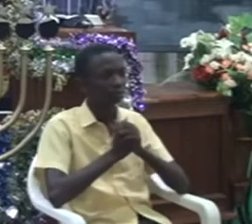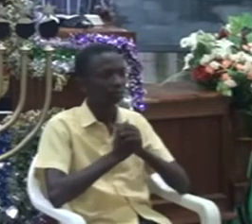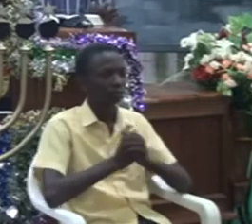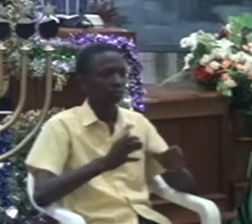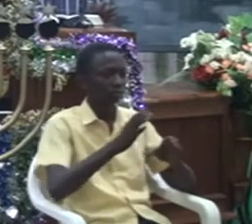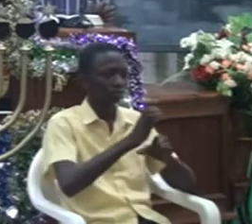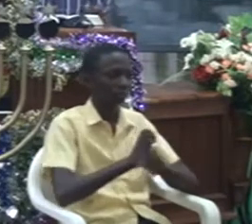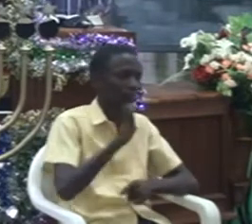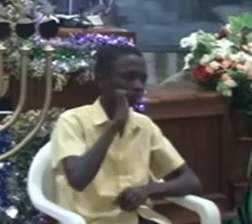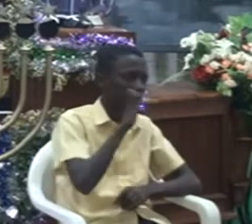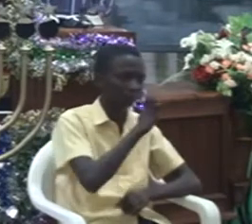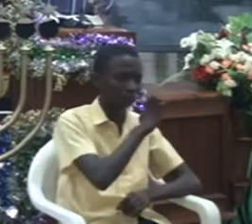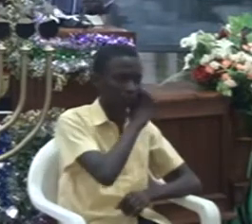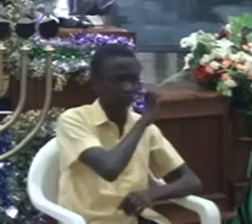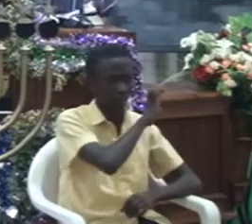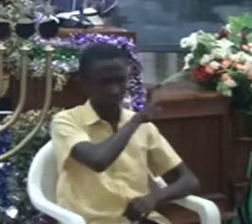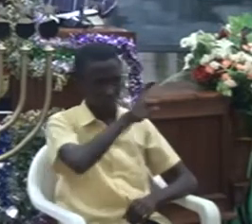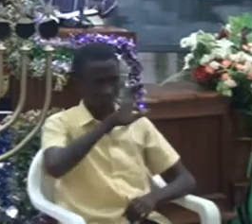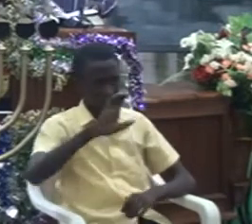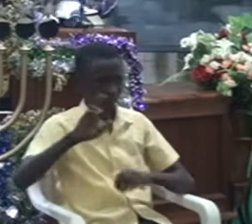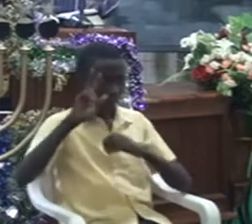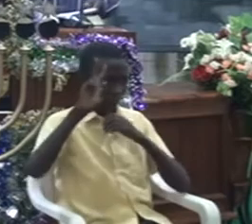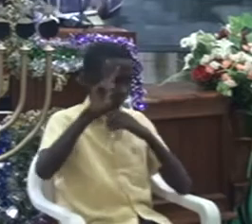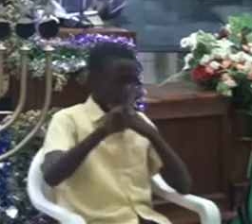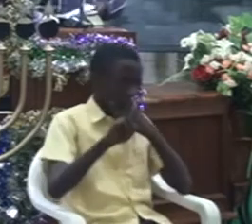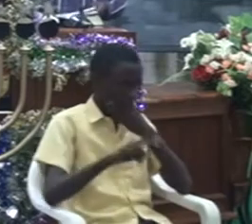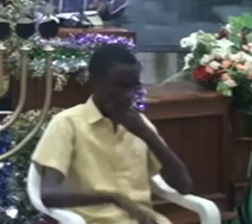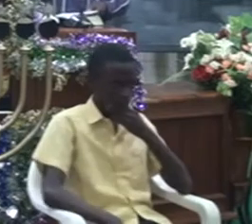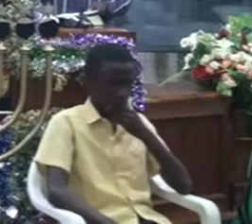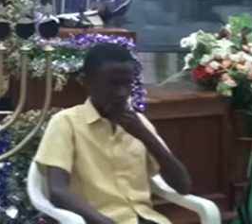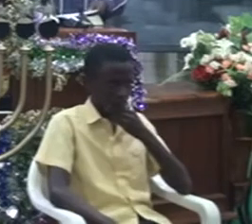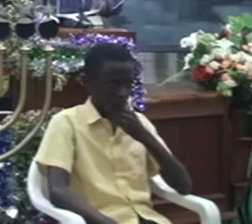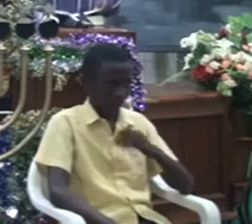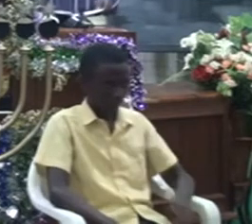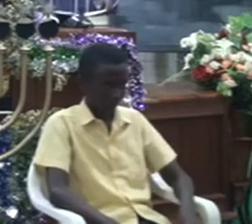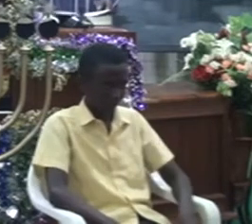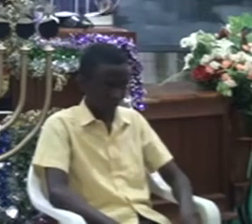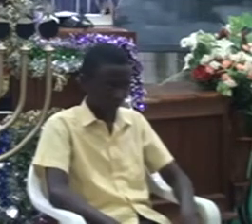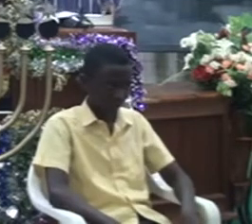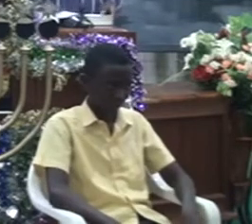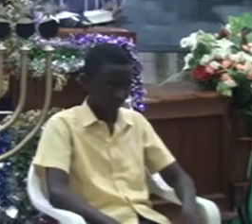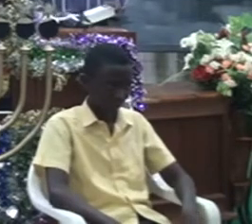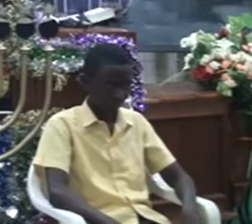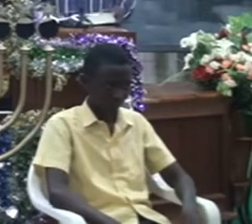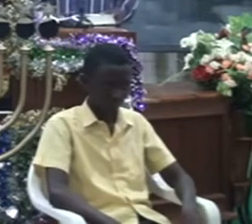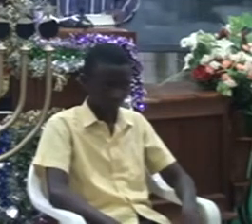Prenons Ephésiens 2. Tukamate wa Efeso sura ya pili.